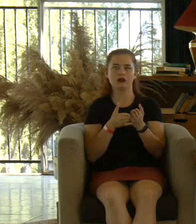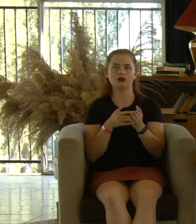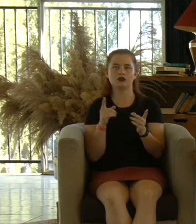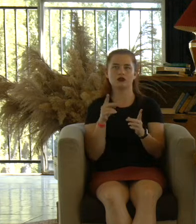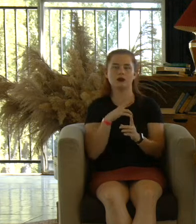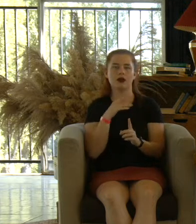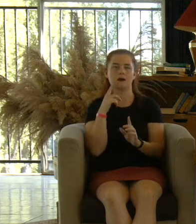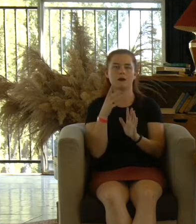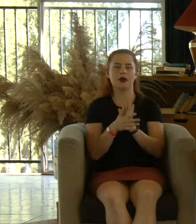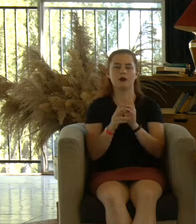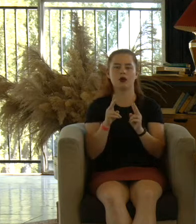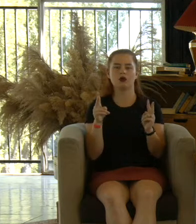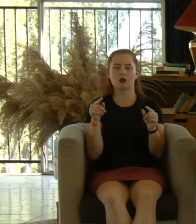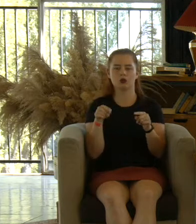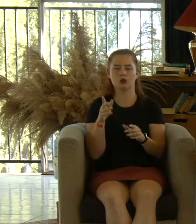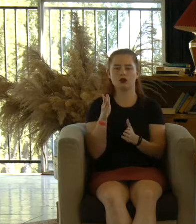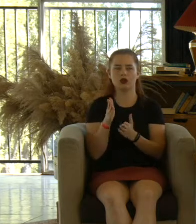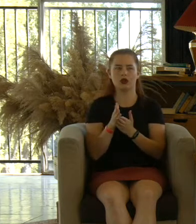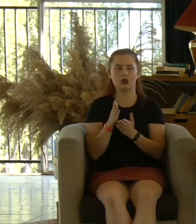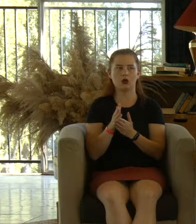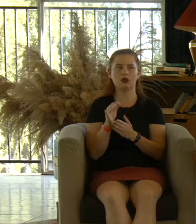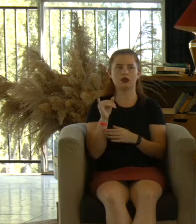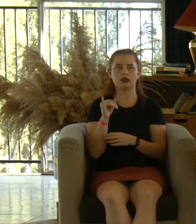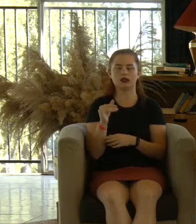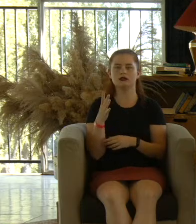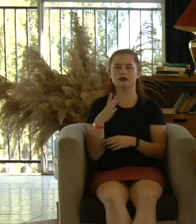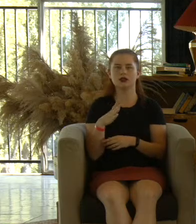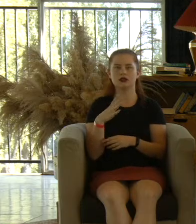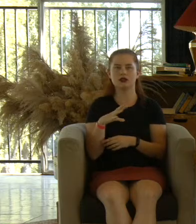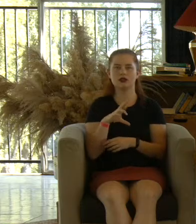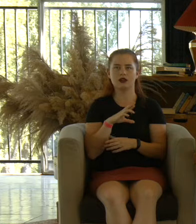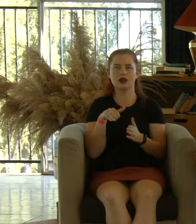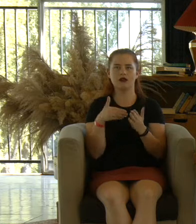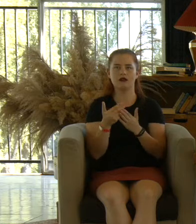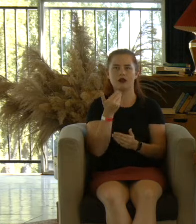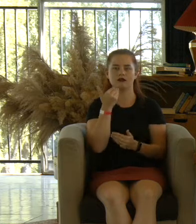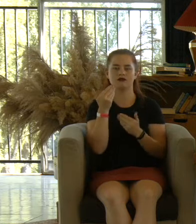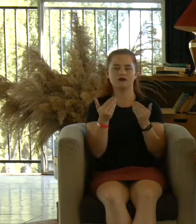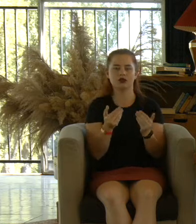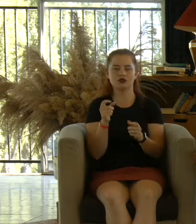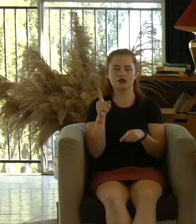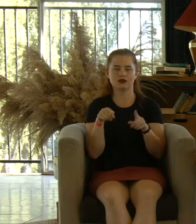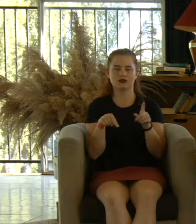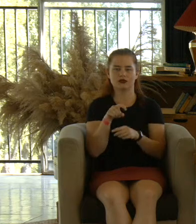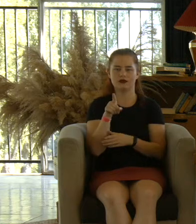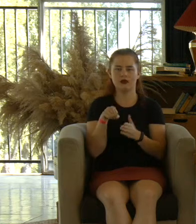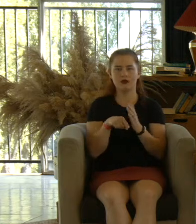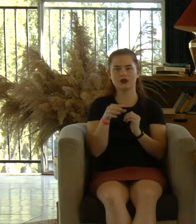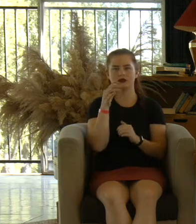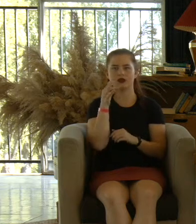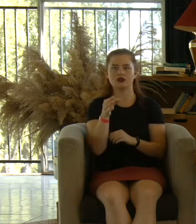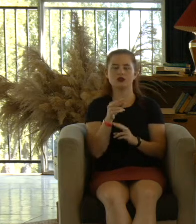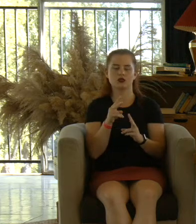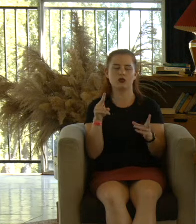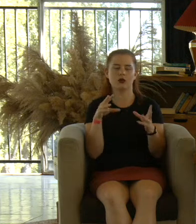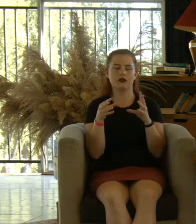понимал, кто здесь находится и зачем, я вот задам вам пару вопросов. А вы мне скажите, кто